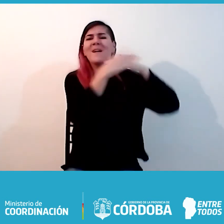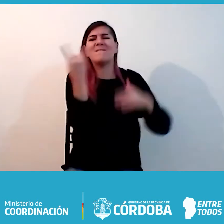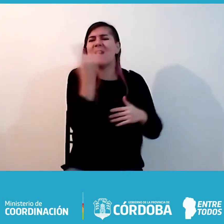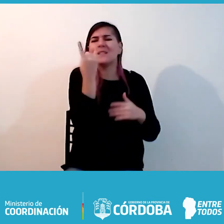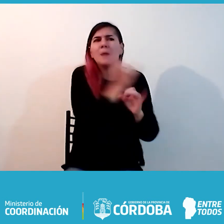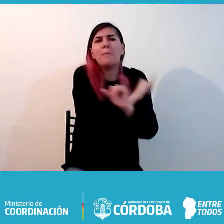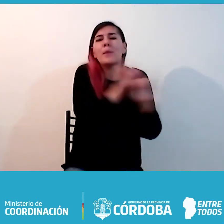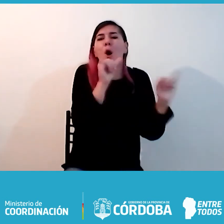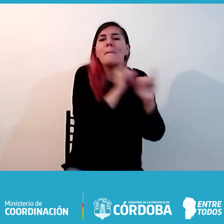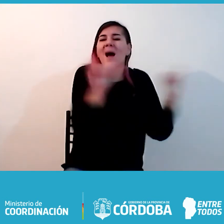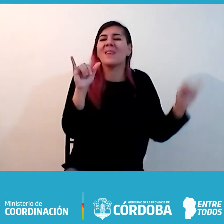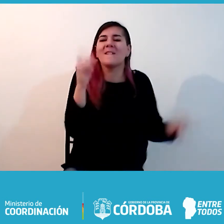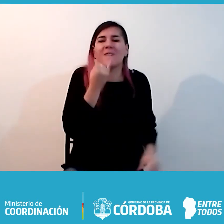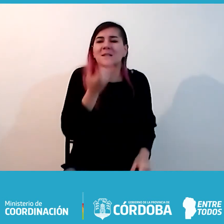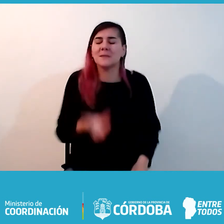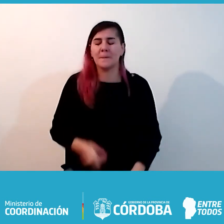propaganda.